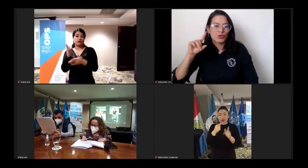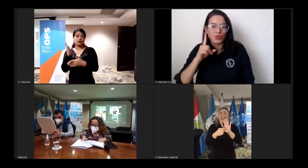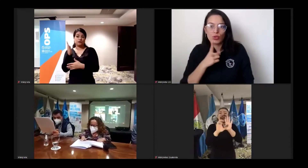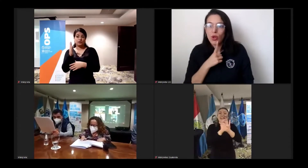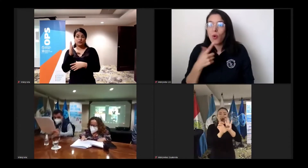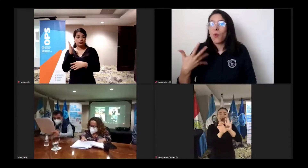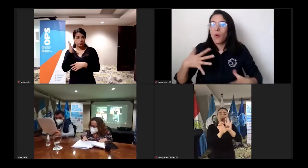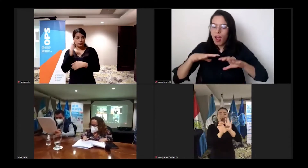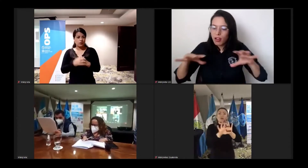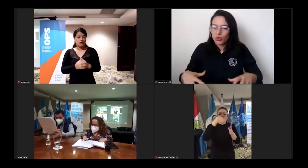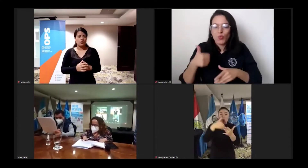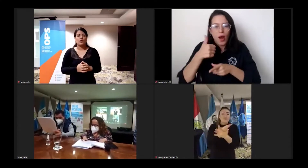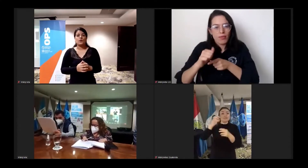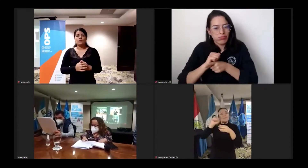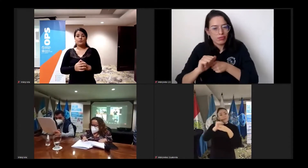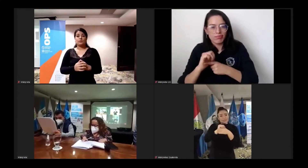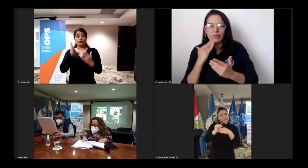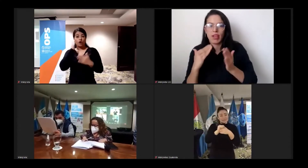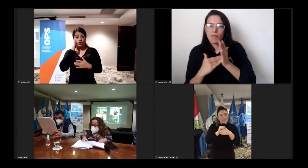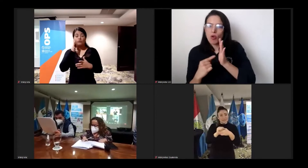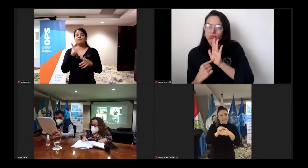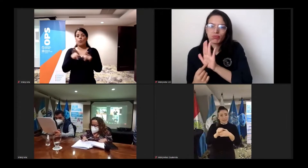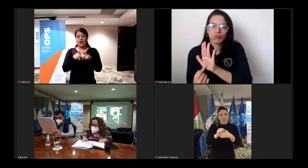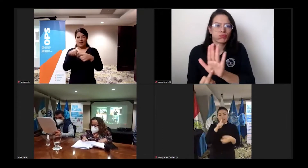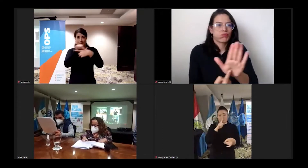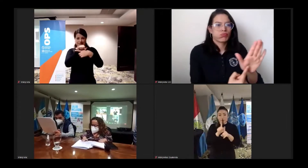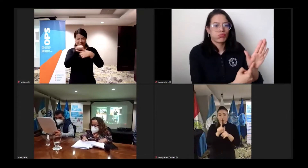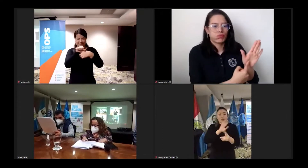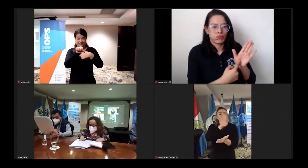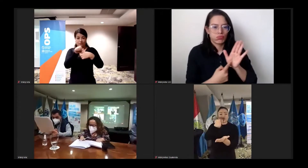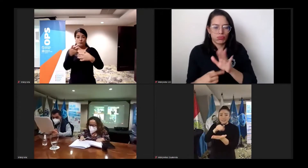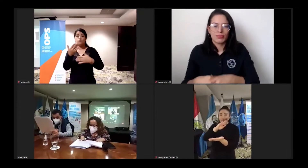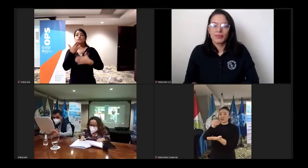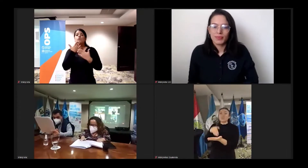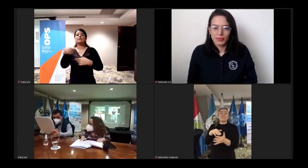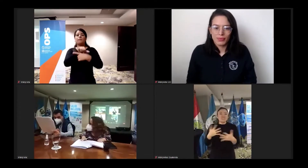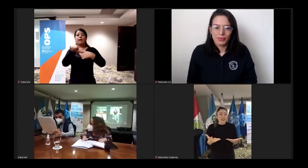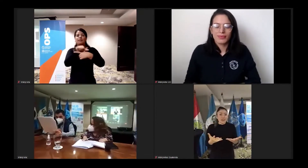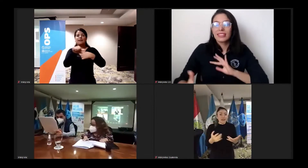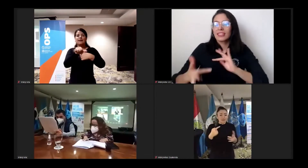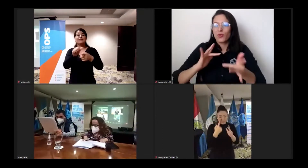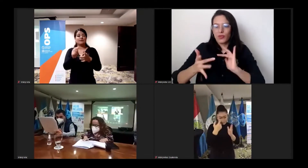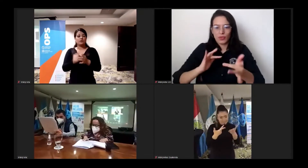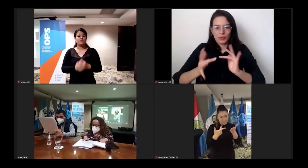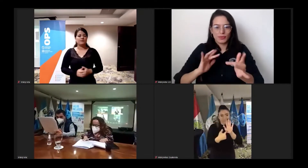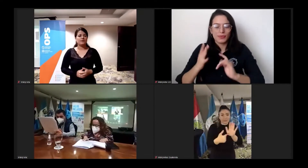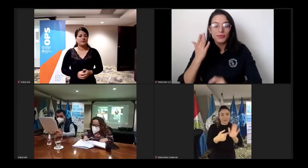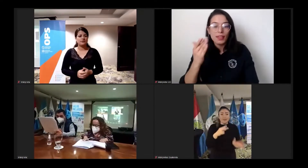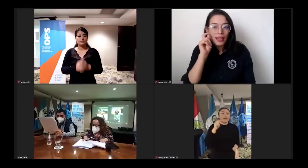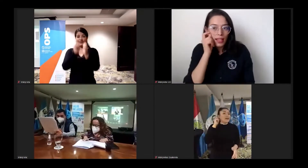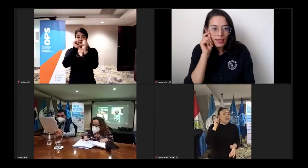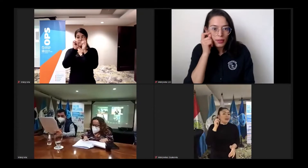buenas prácticas con los centros de Crevuelvo, Henry Mejía.